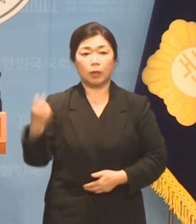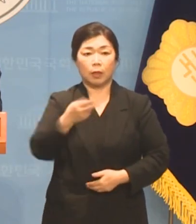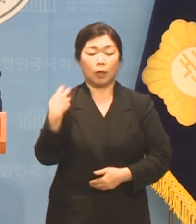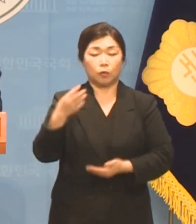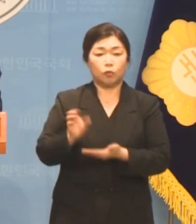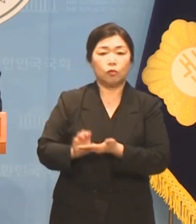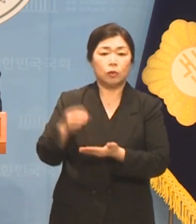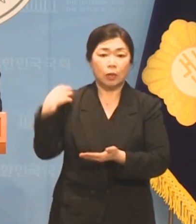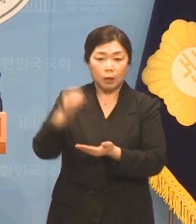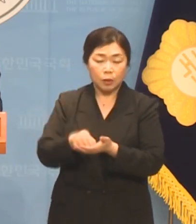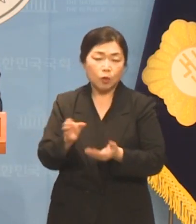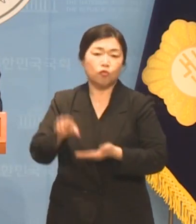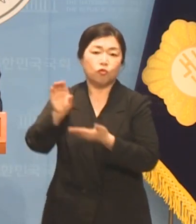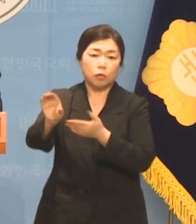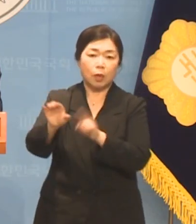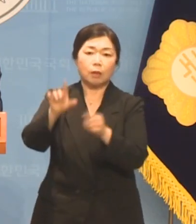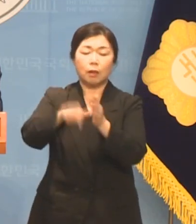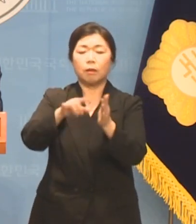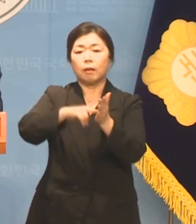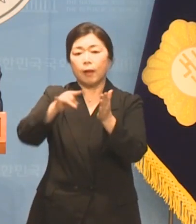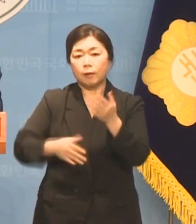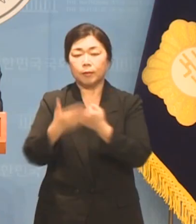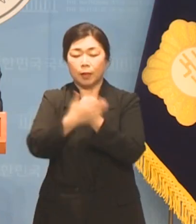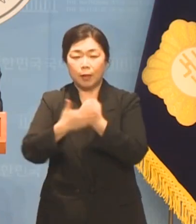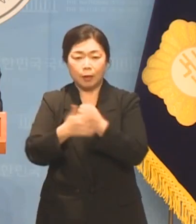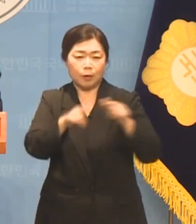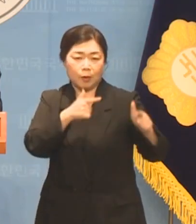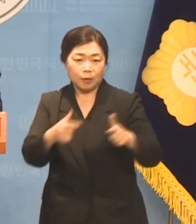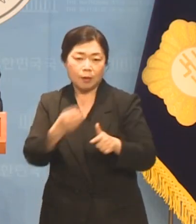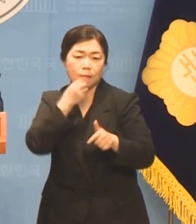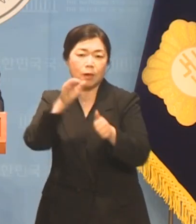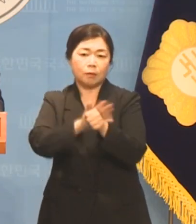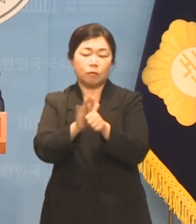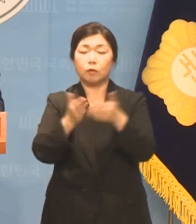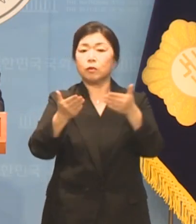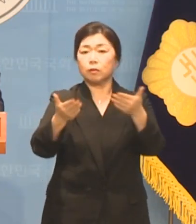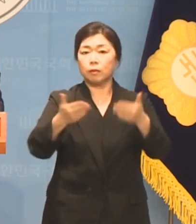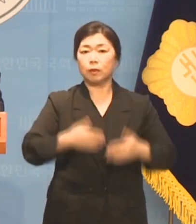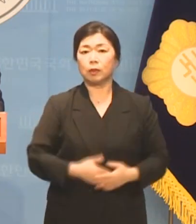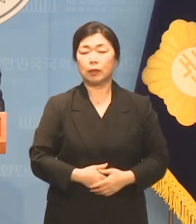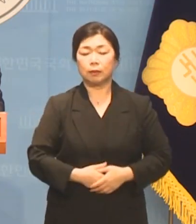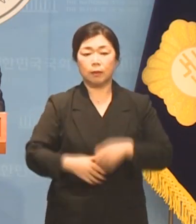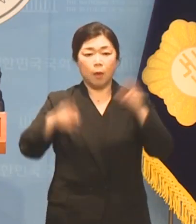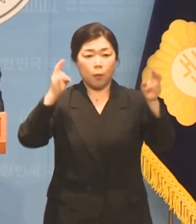대한 세제 혜택과 금융 인센티브 등 정책적 지원을 강화하며